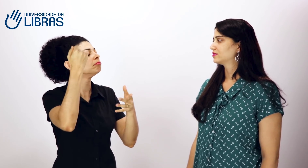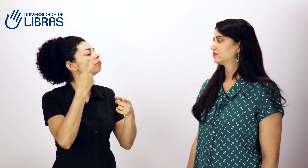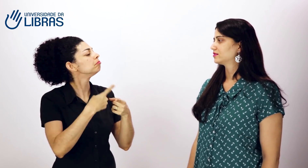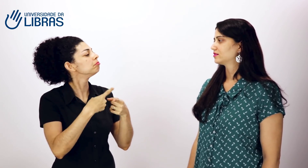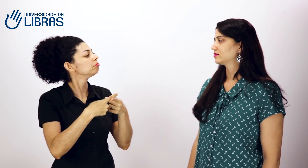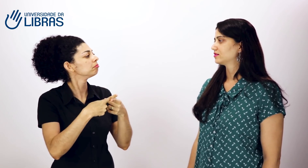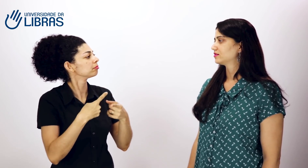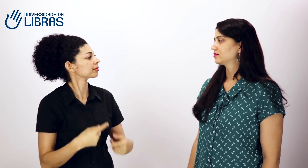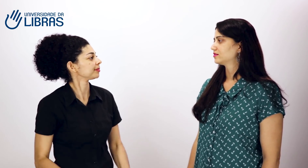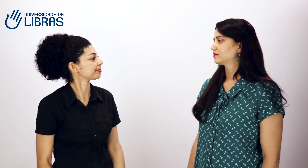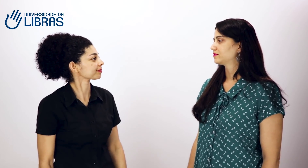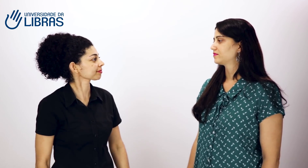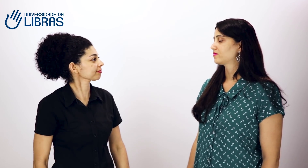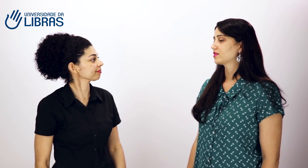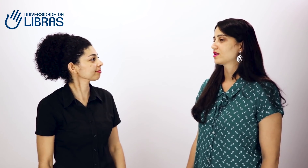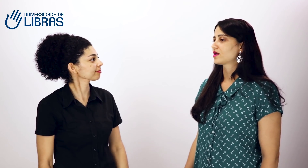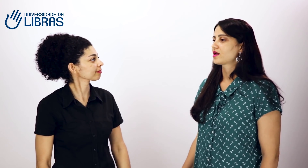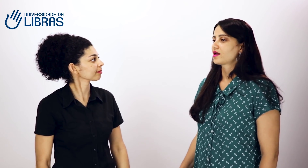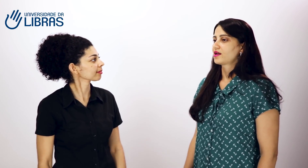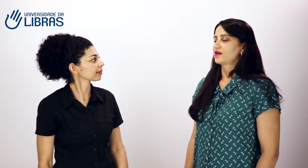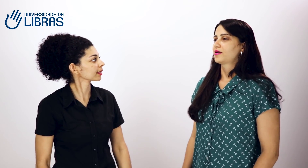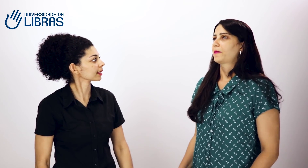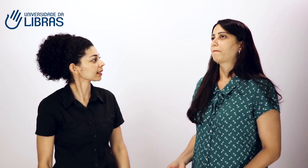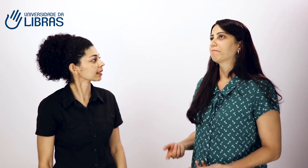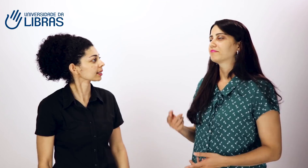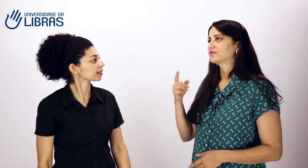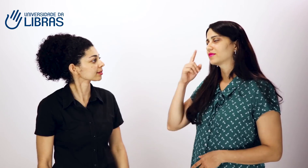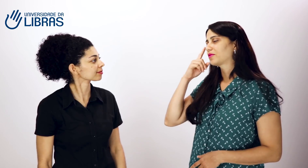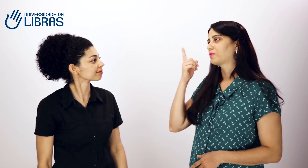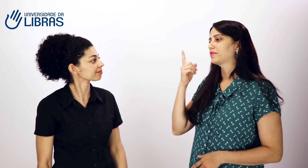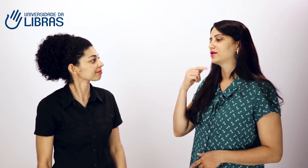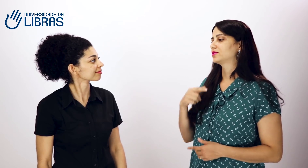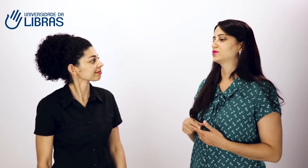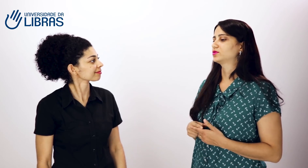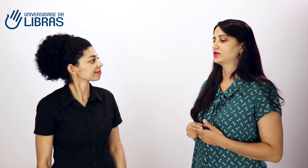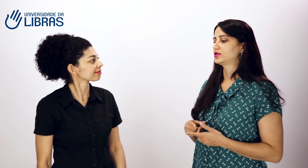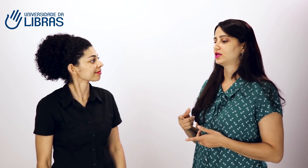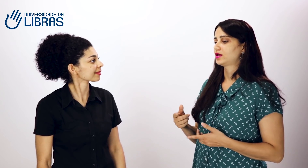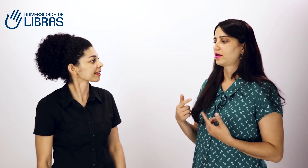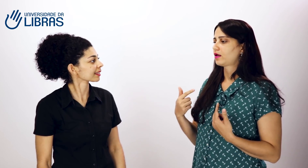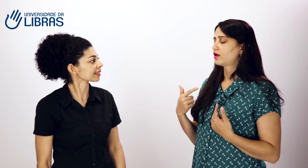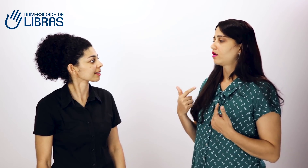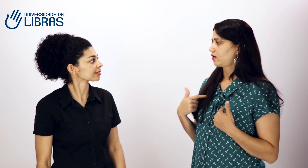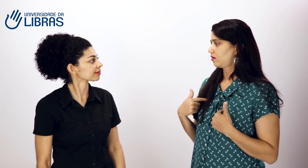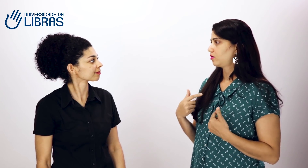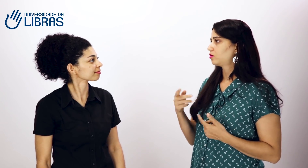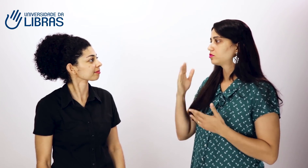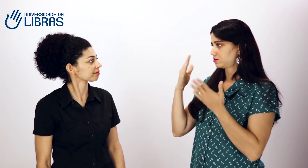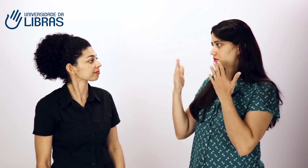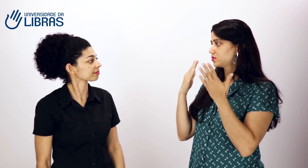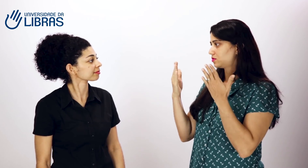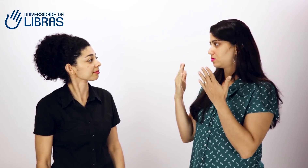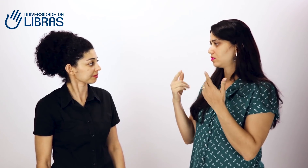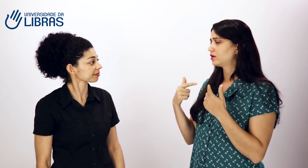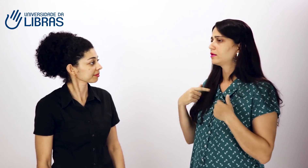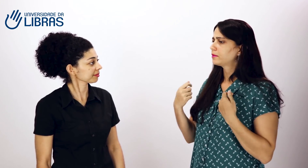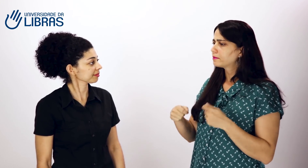a se interessar pela língua brasileira de sinais? Qual importância você viu nessa língua? Bom, eu sou